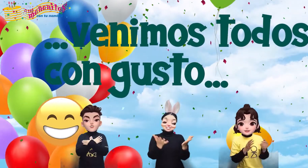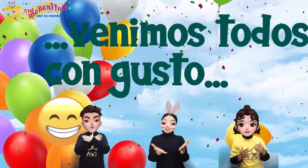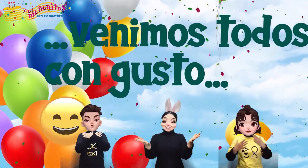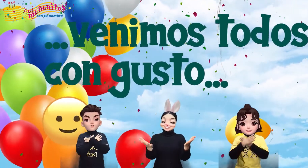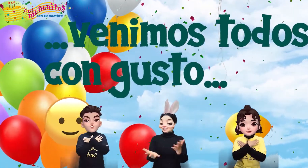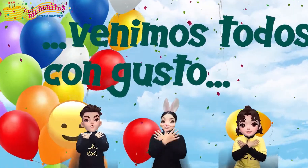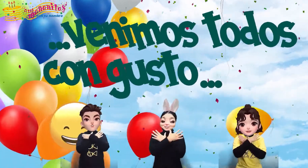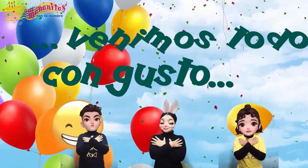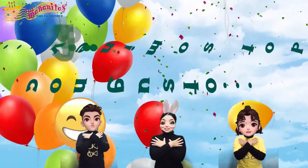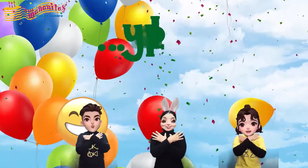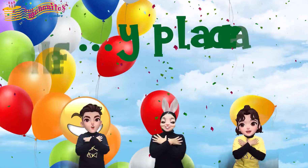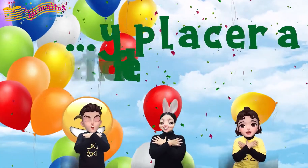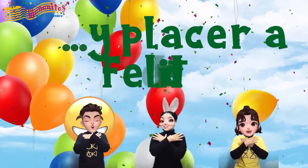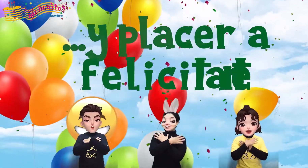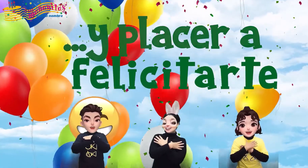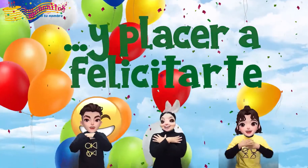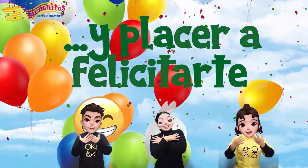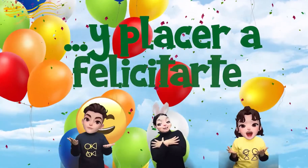conoce